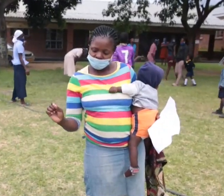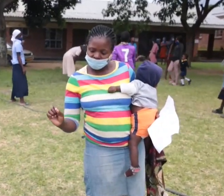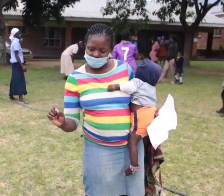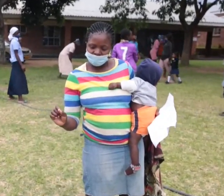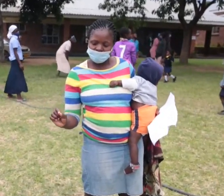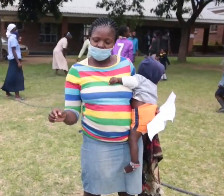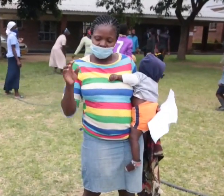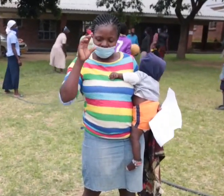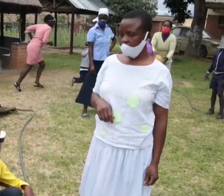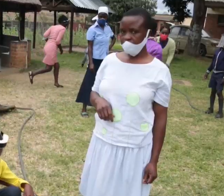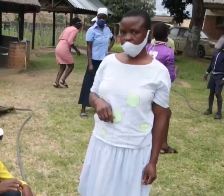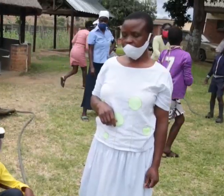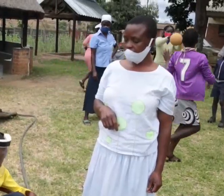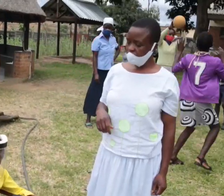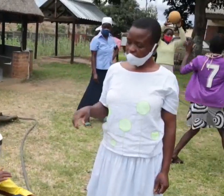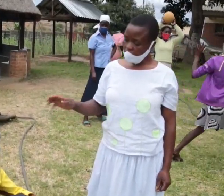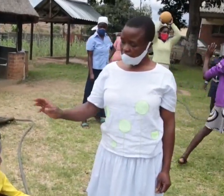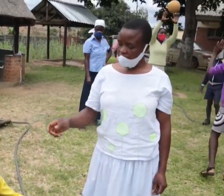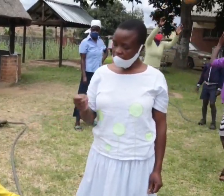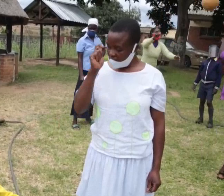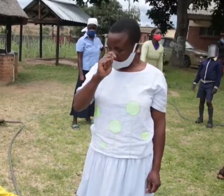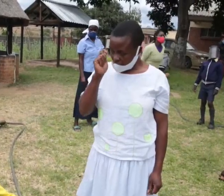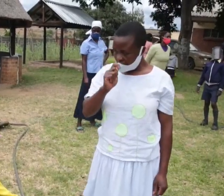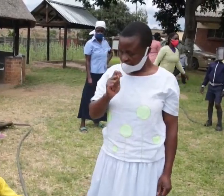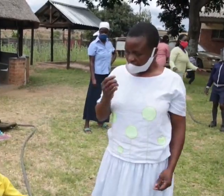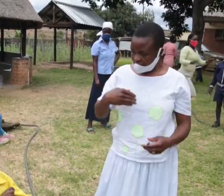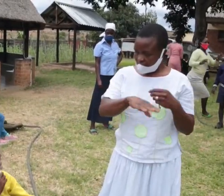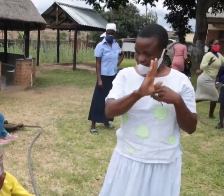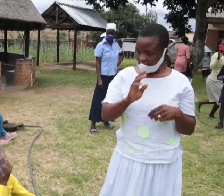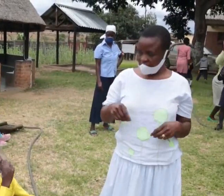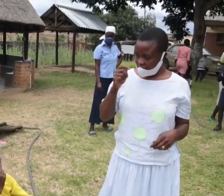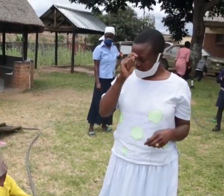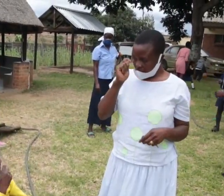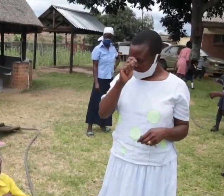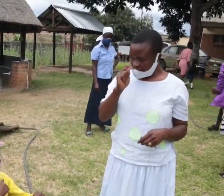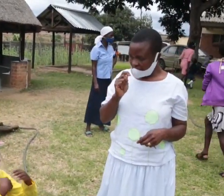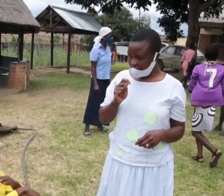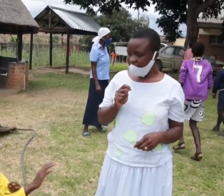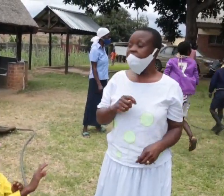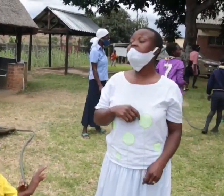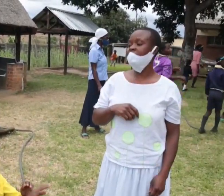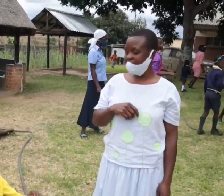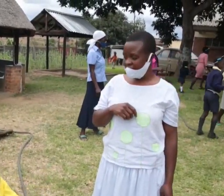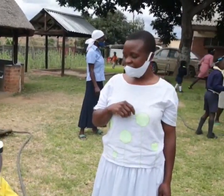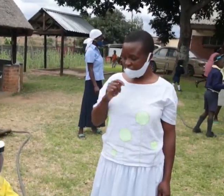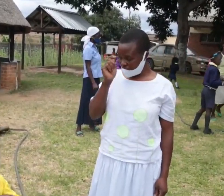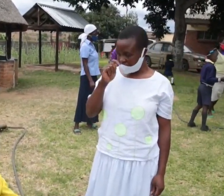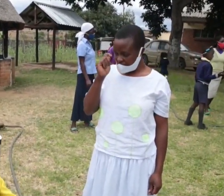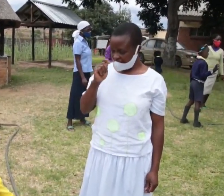aritmética y arte. El estigma hace que muchas familias encierren a sus hijos en casa y se les niegue no solo el derecho a una educación, sino